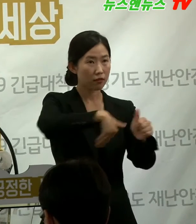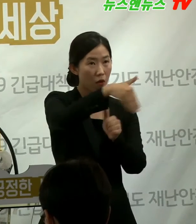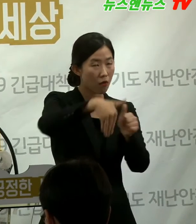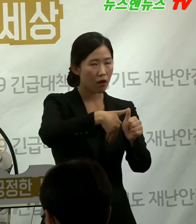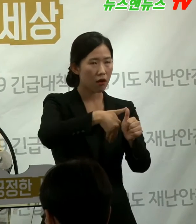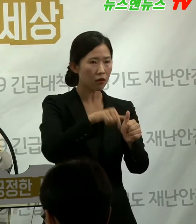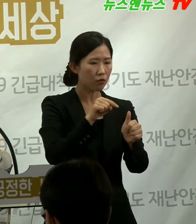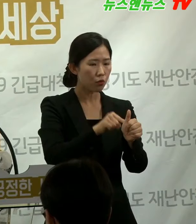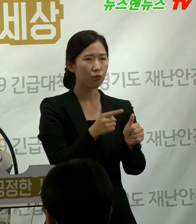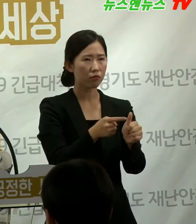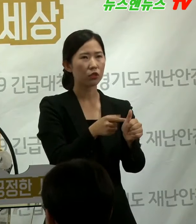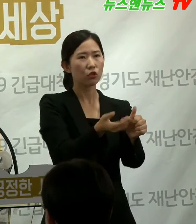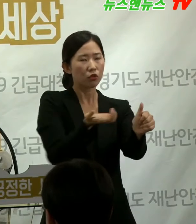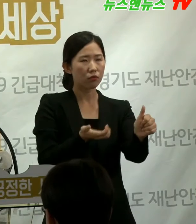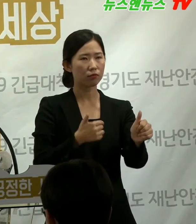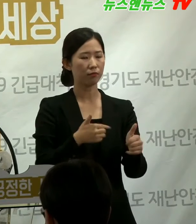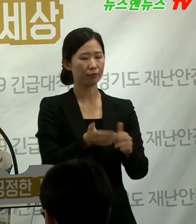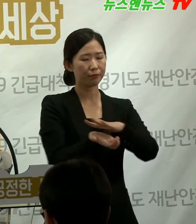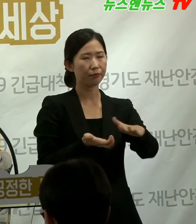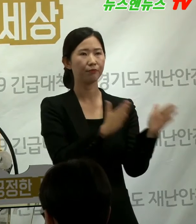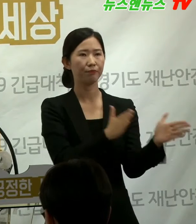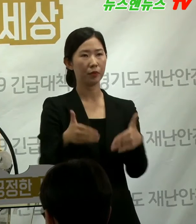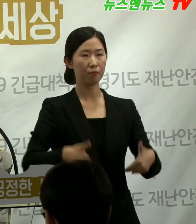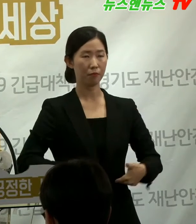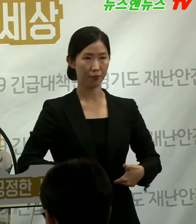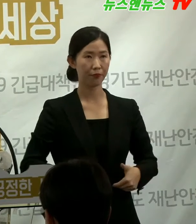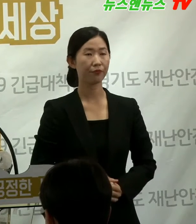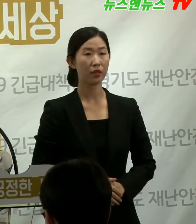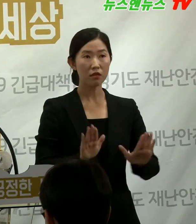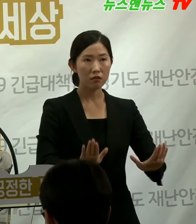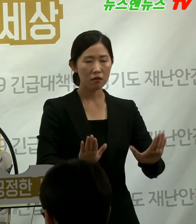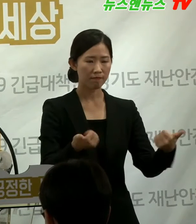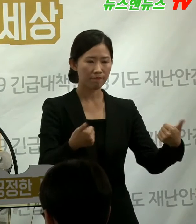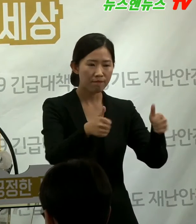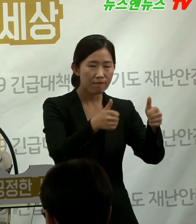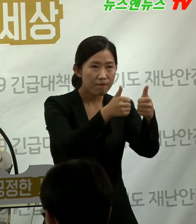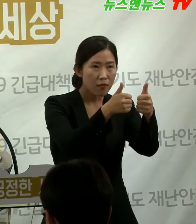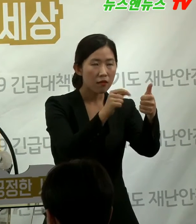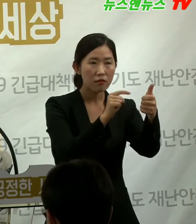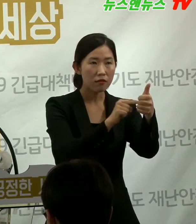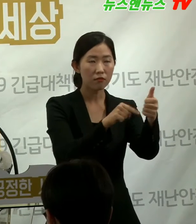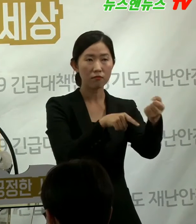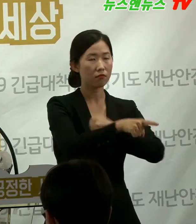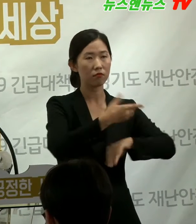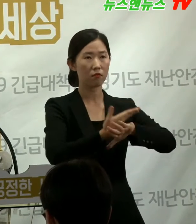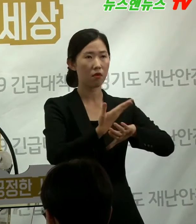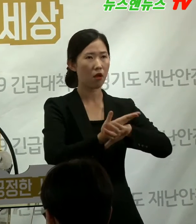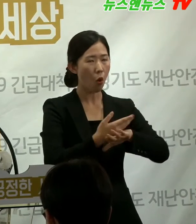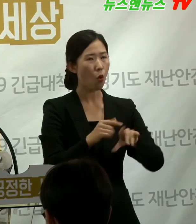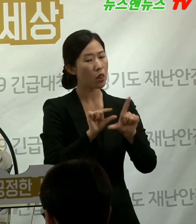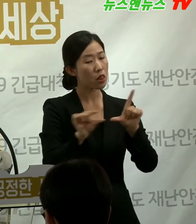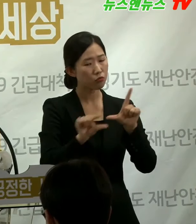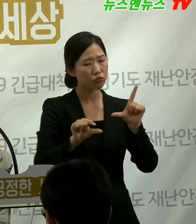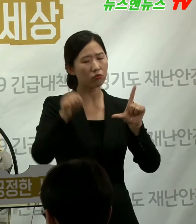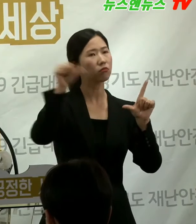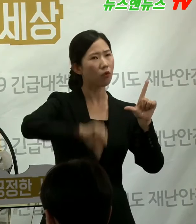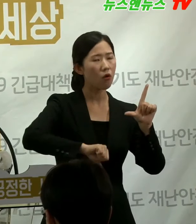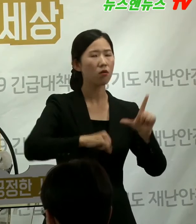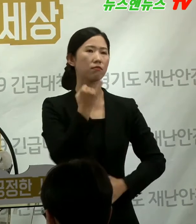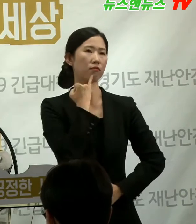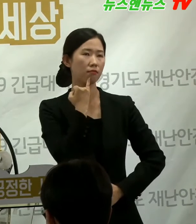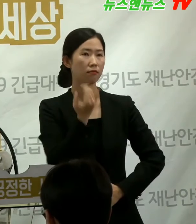때입니다. 이제 모든 경기에서 이겨야 하는 토너먼트가 아니라 일부 경기를 지더라도 더 많은